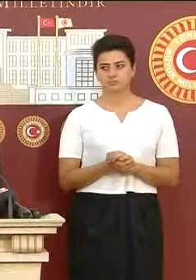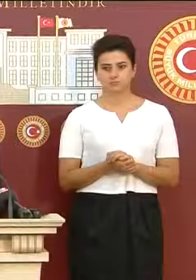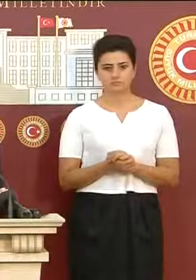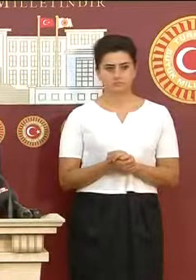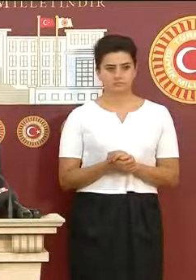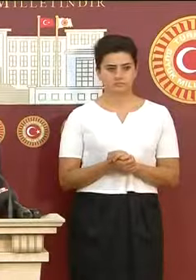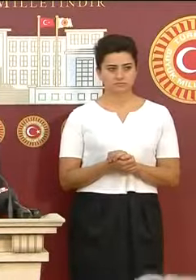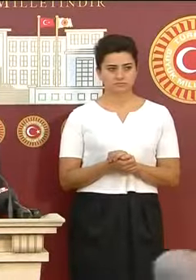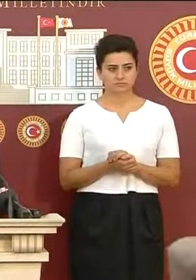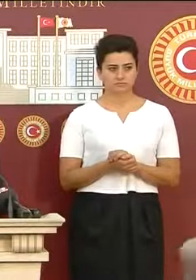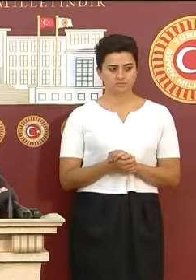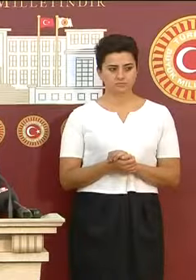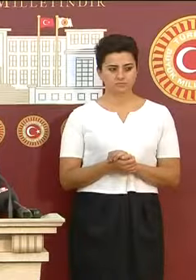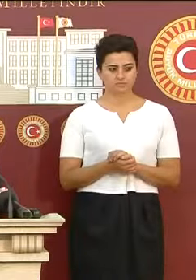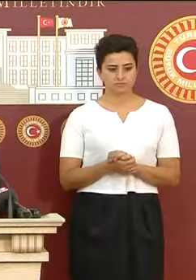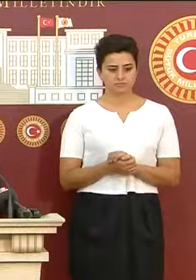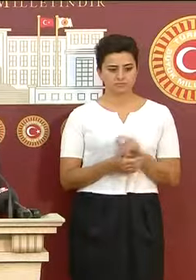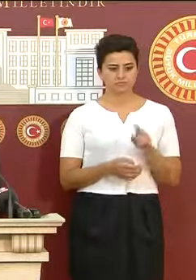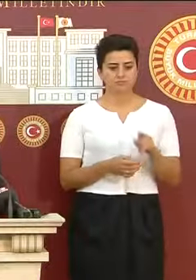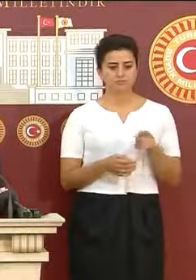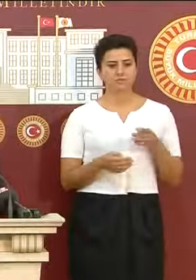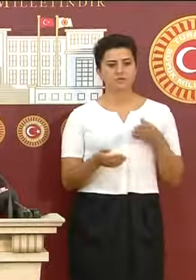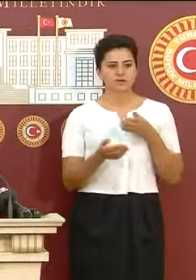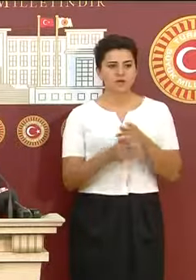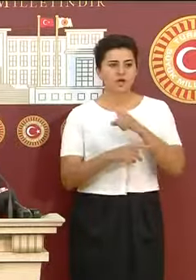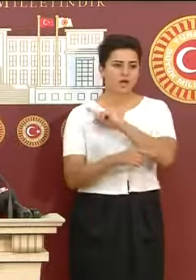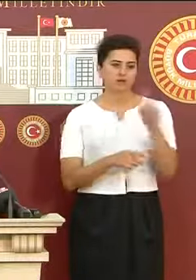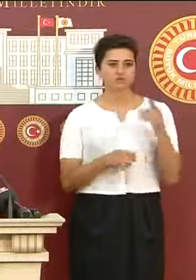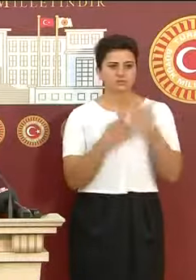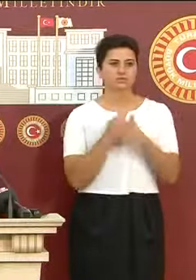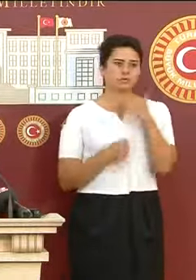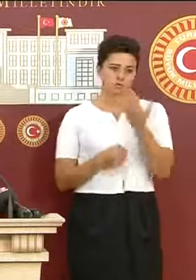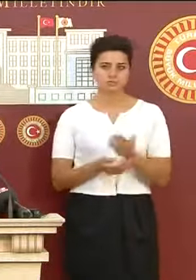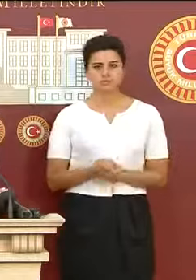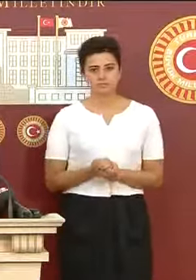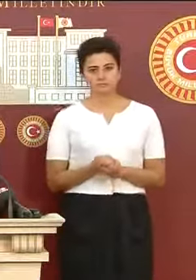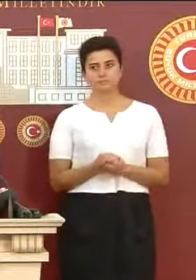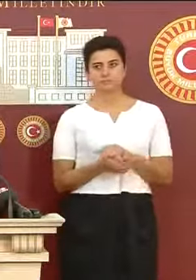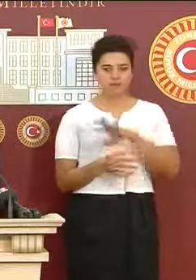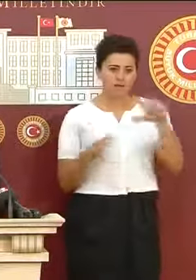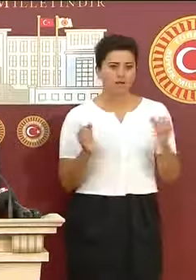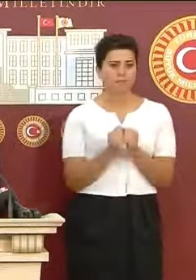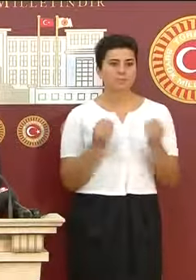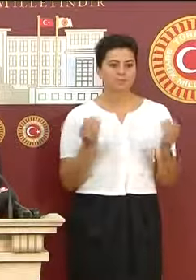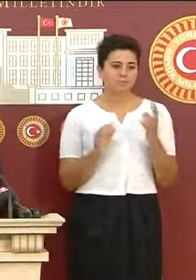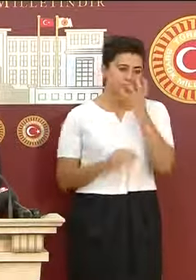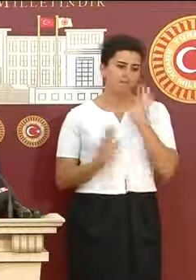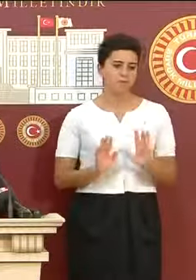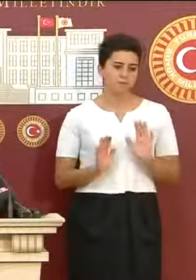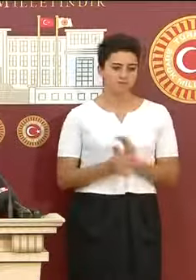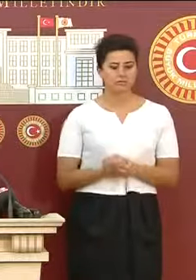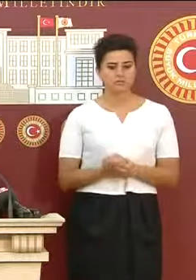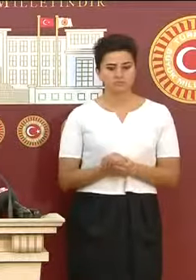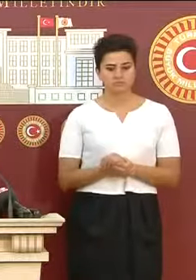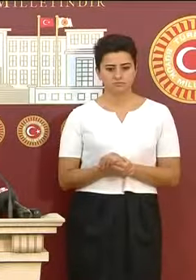kanun yapıcılarının da kanunu delme imtiyazı olmadığını düşünüyorum. Dolayısıyla hep beraber bekleyeceğiz ve